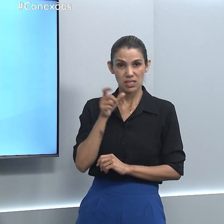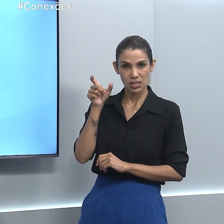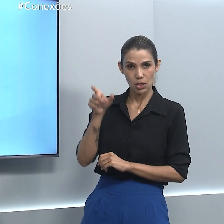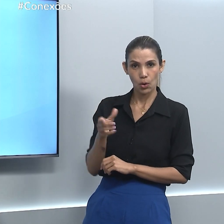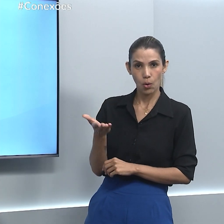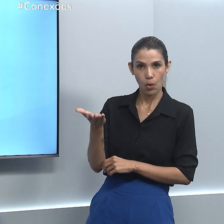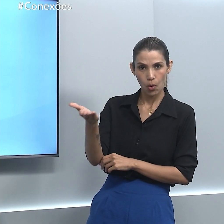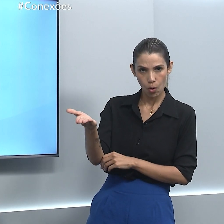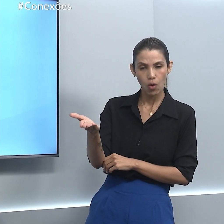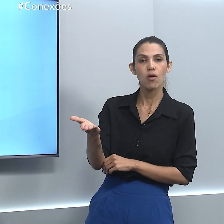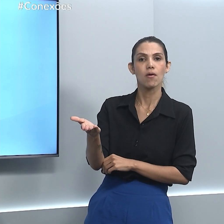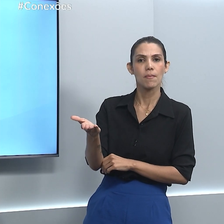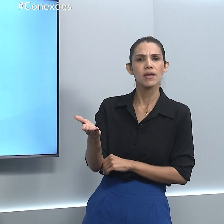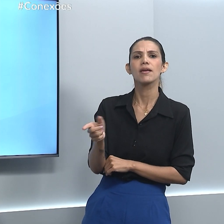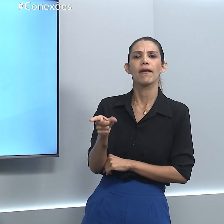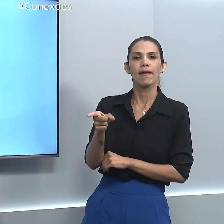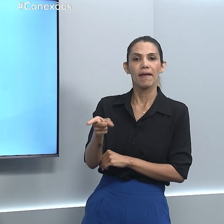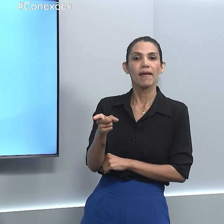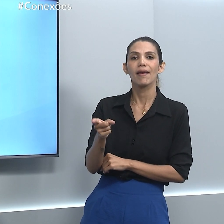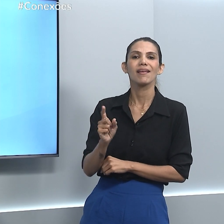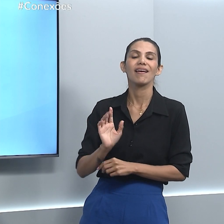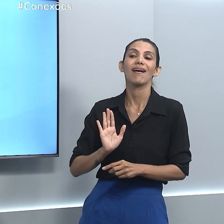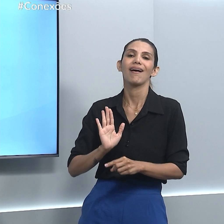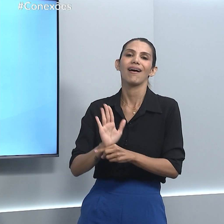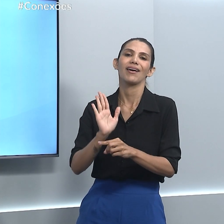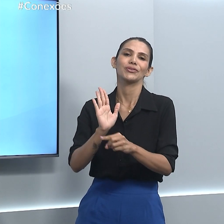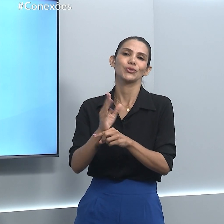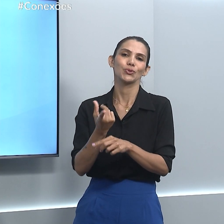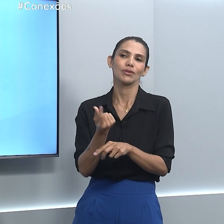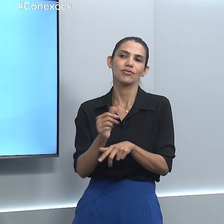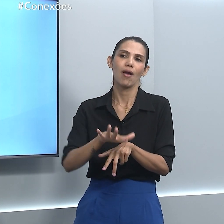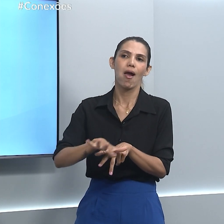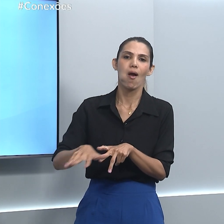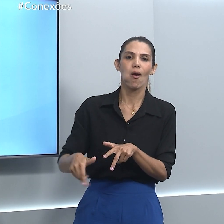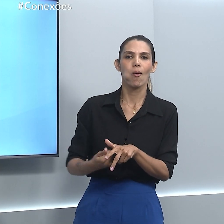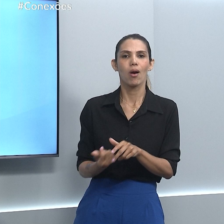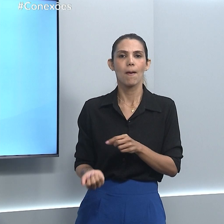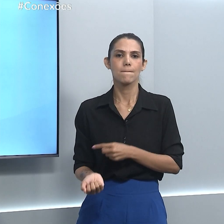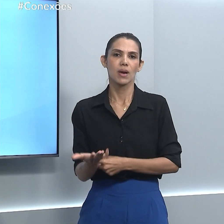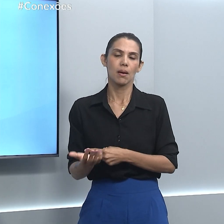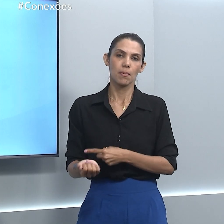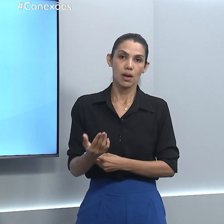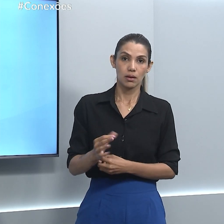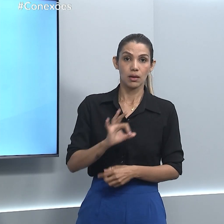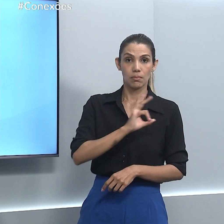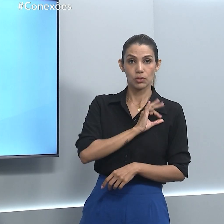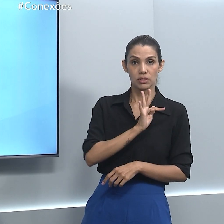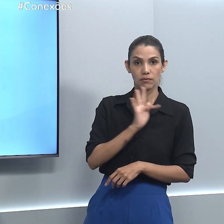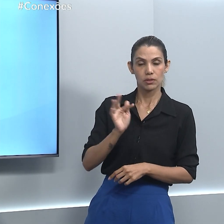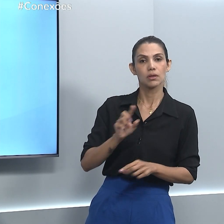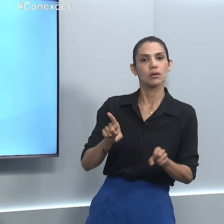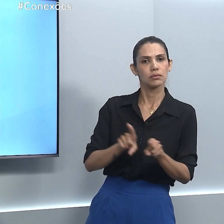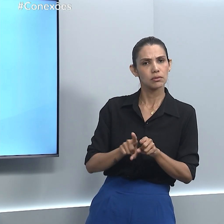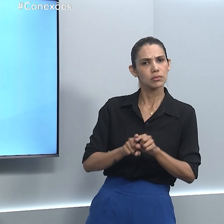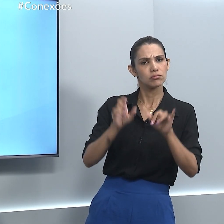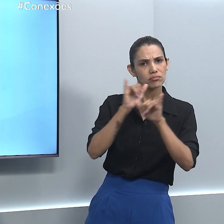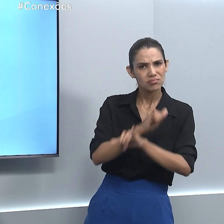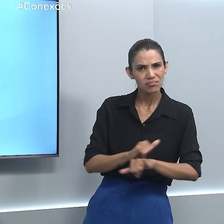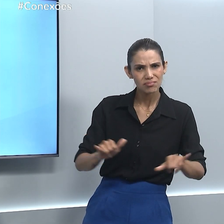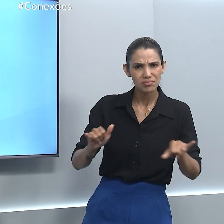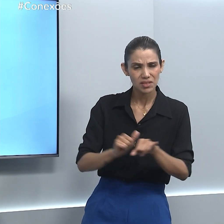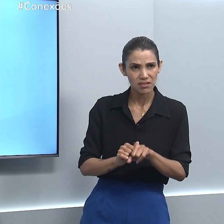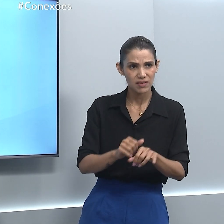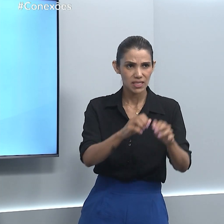apontado pela PF como facilitador do caso. E a PF também afirma que as associações que